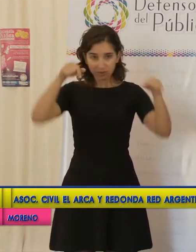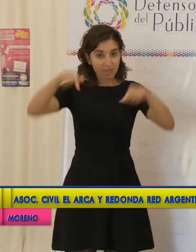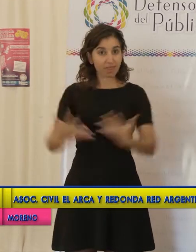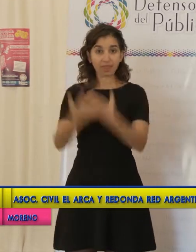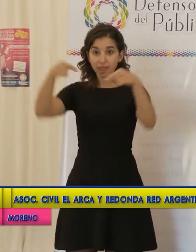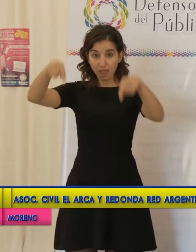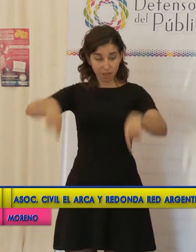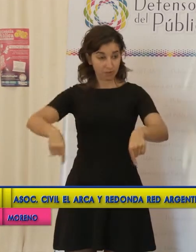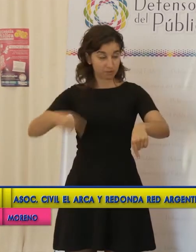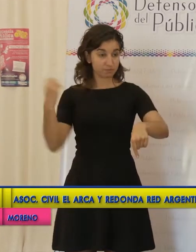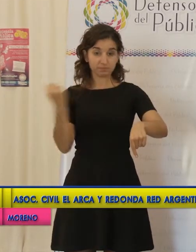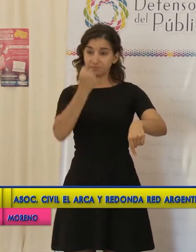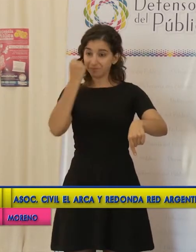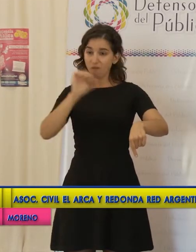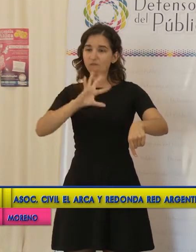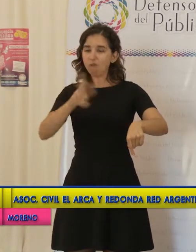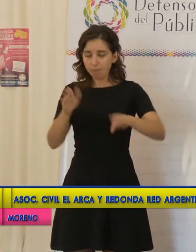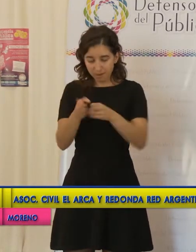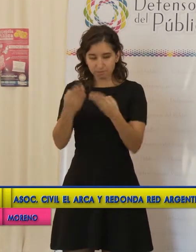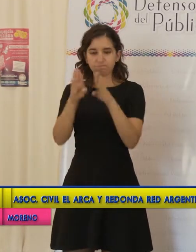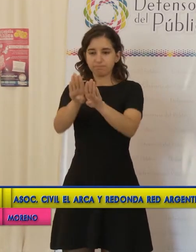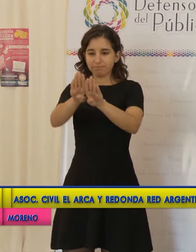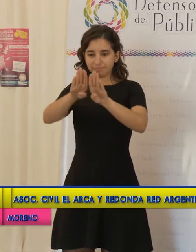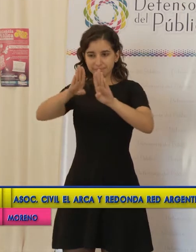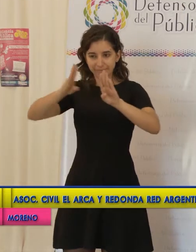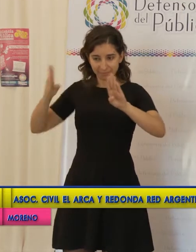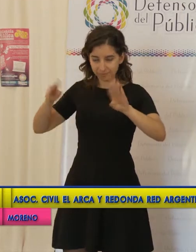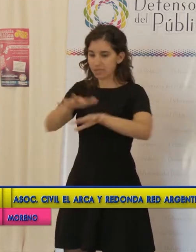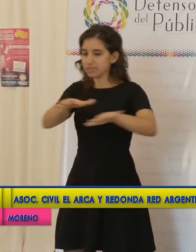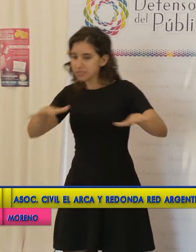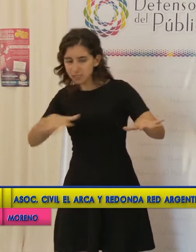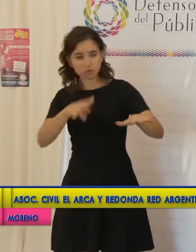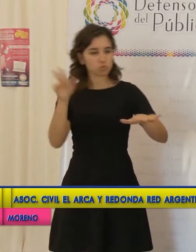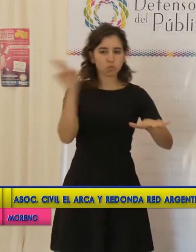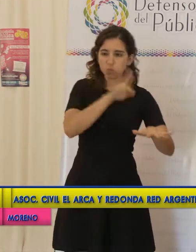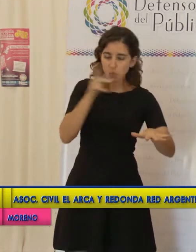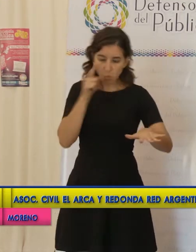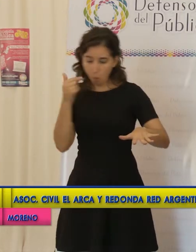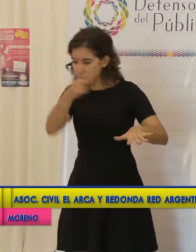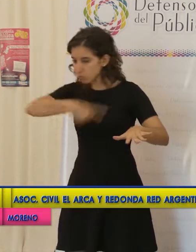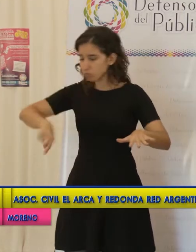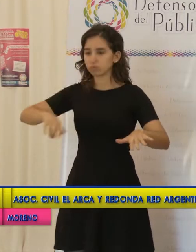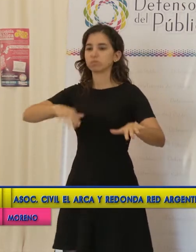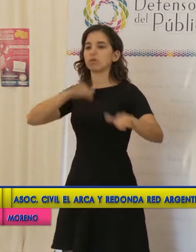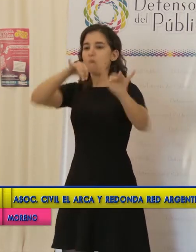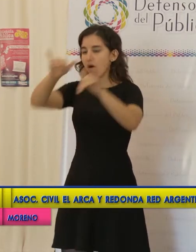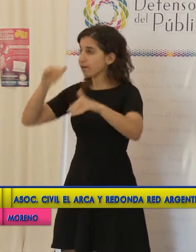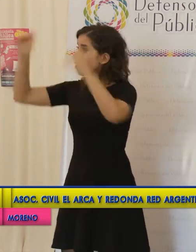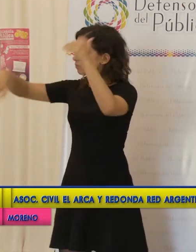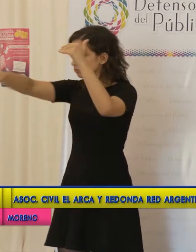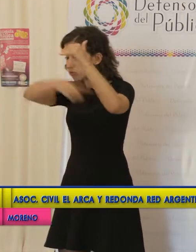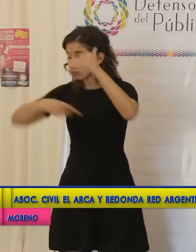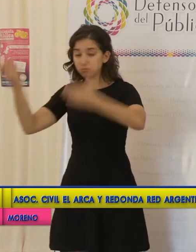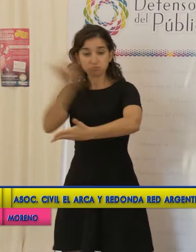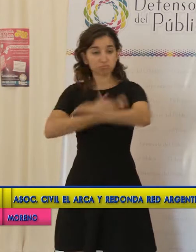espacios que se están abriendo, donde realmente están los niños, las niñas, los adolescentes y los adultos, pudiendo todos pensar